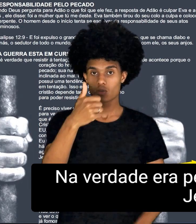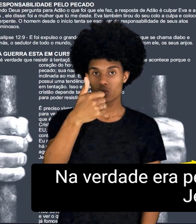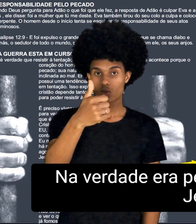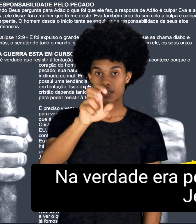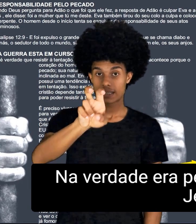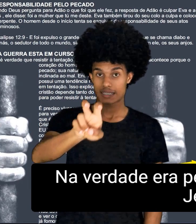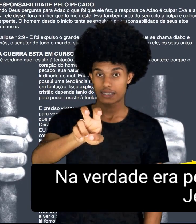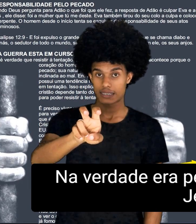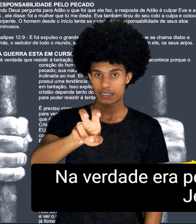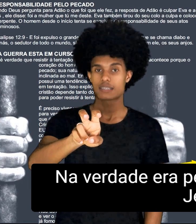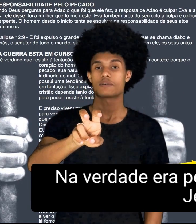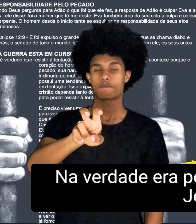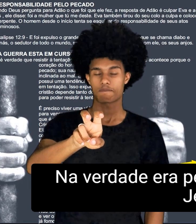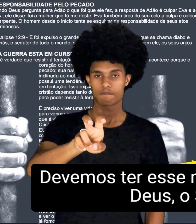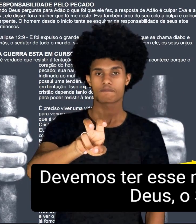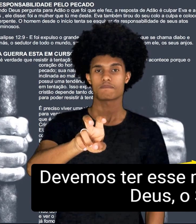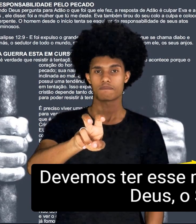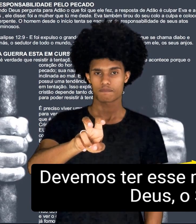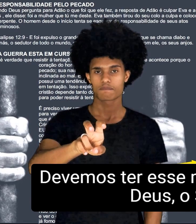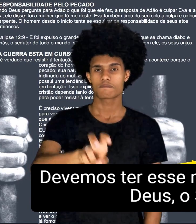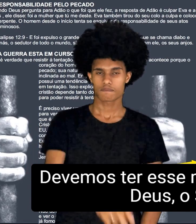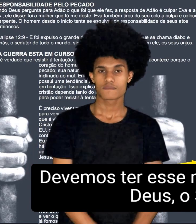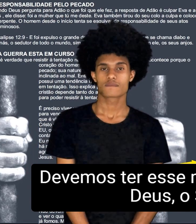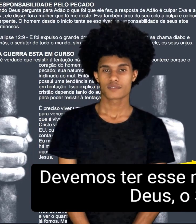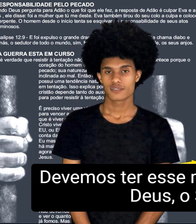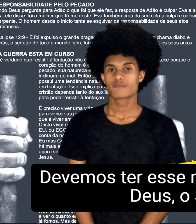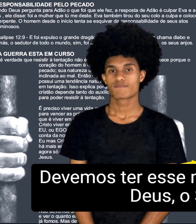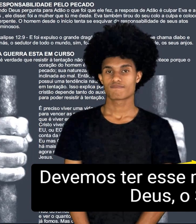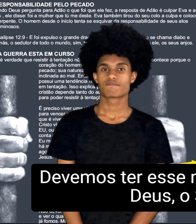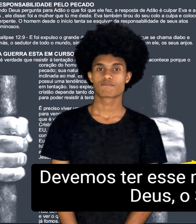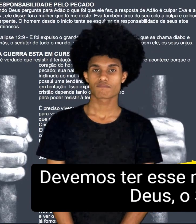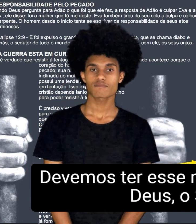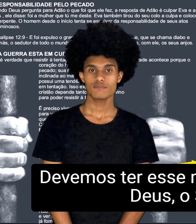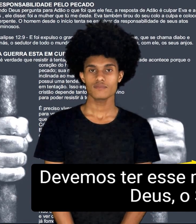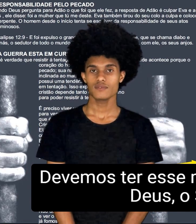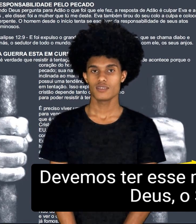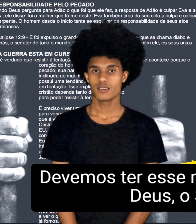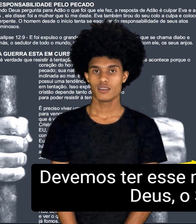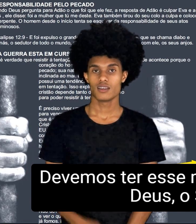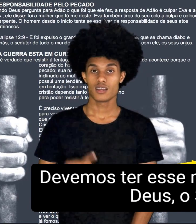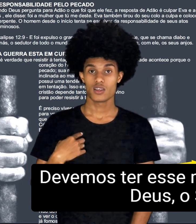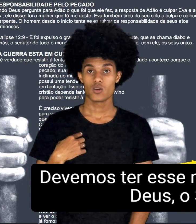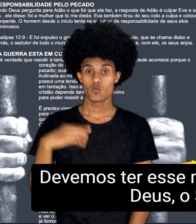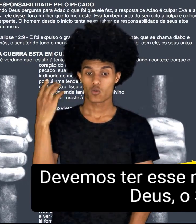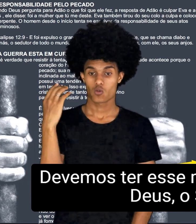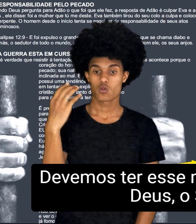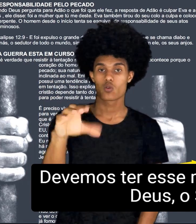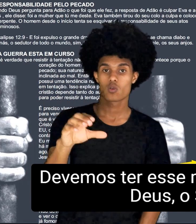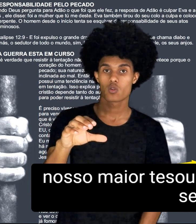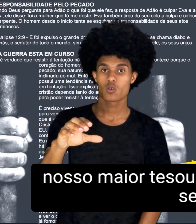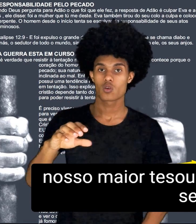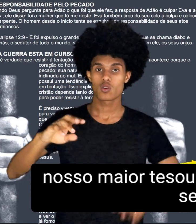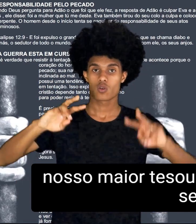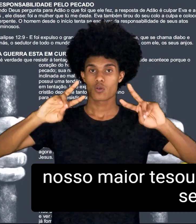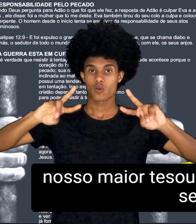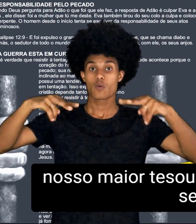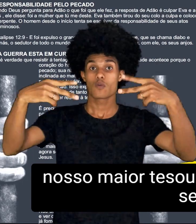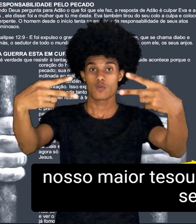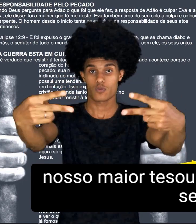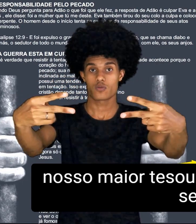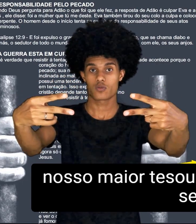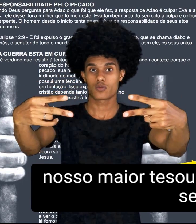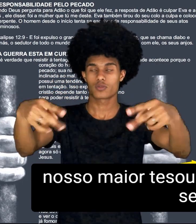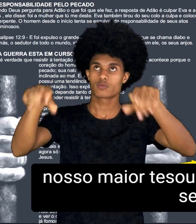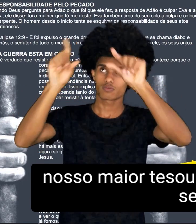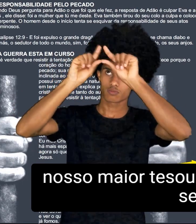era perder a presença do Senhor Jesus Cristo. Devemos ter esse mesmo sentimento para com Deus. O Senhor deve ser o nosso maior tesouro,